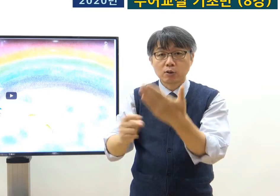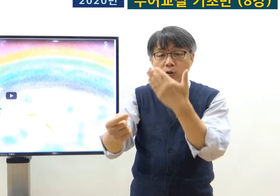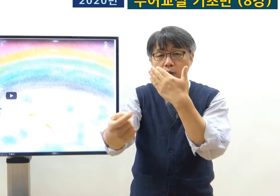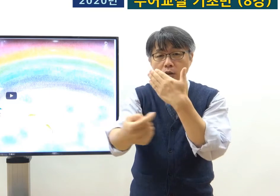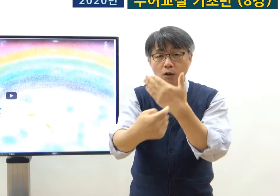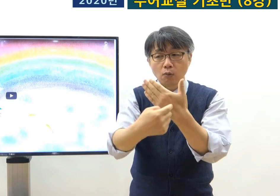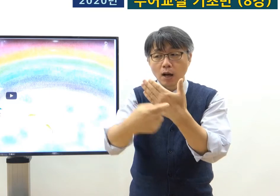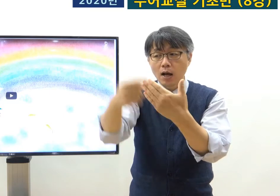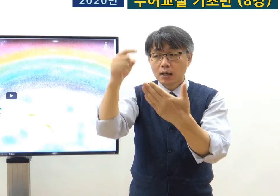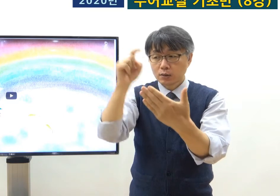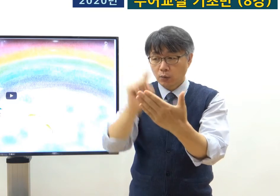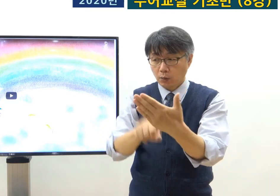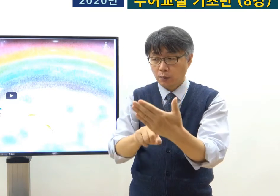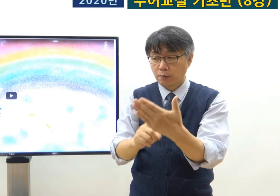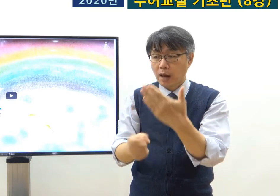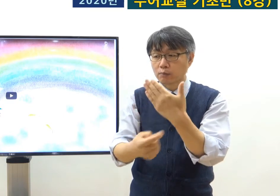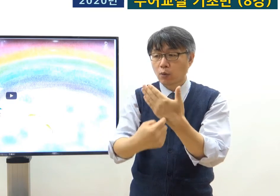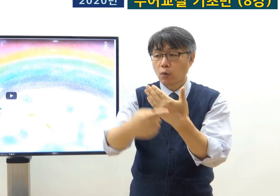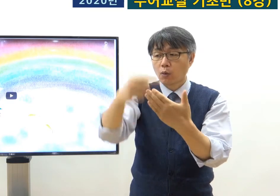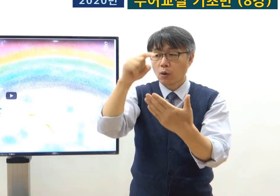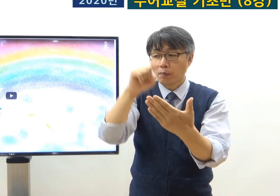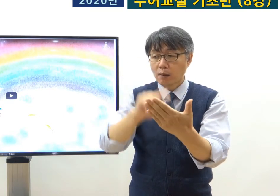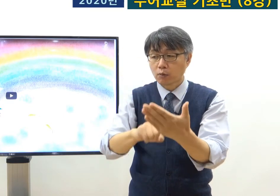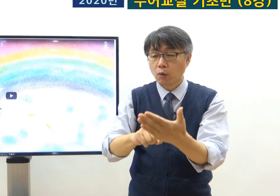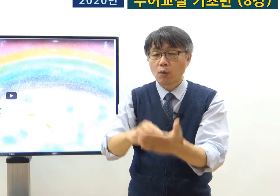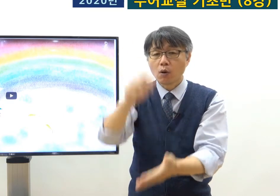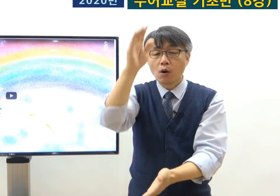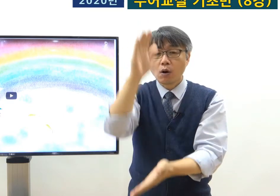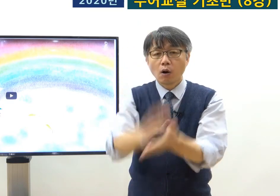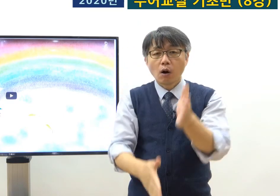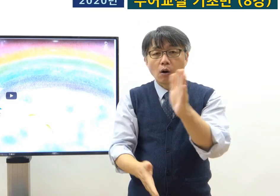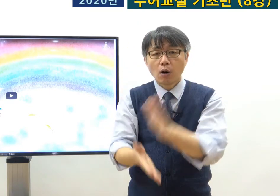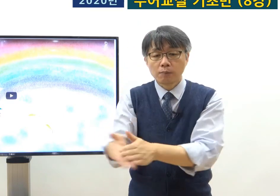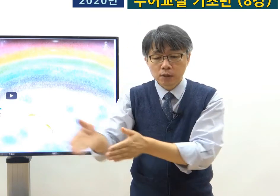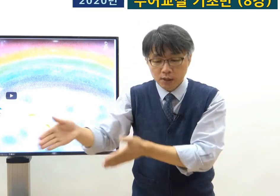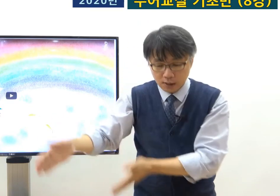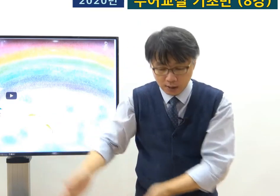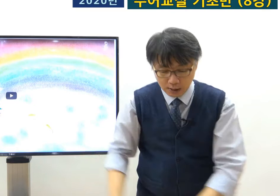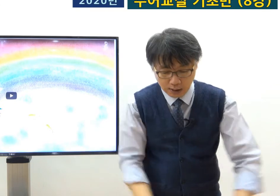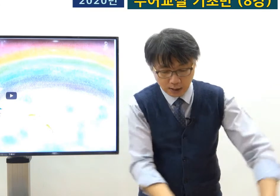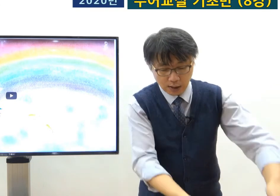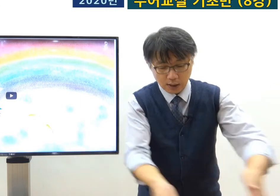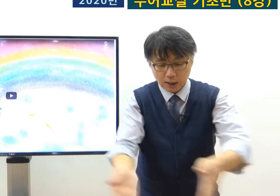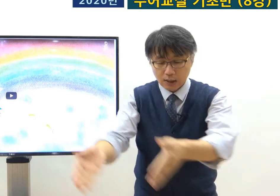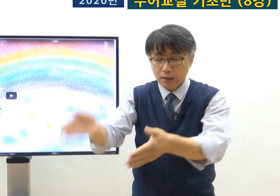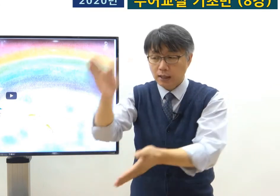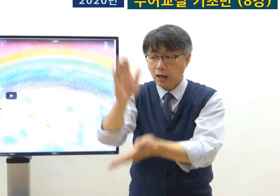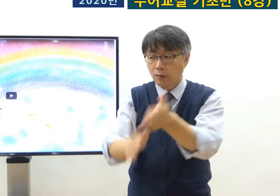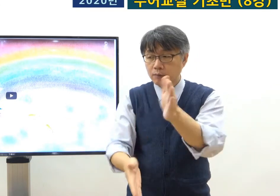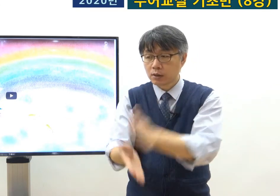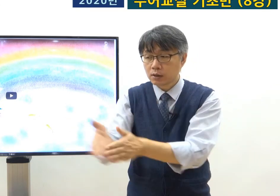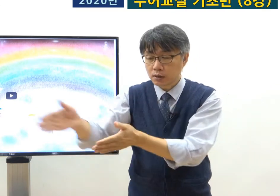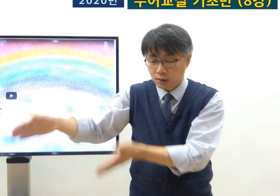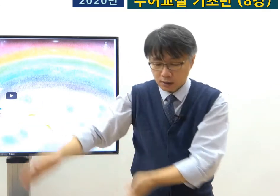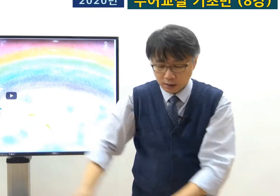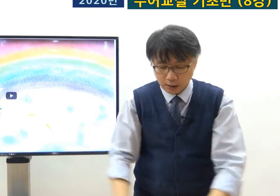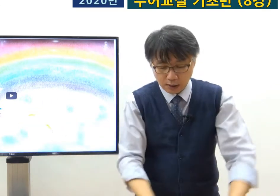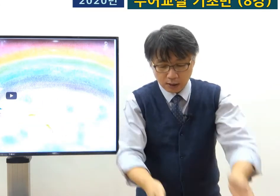마음이죠. 겉과 속, 마음으로 없는 길. 자, 없는